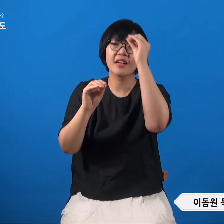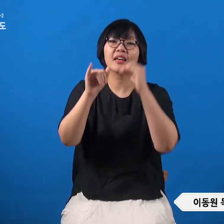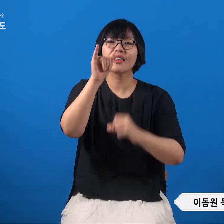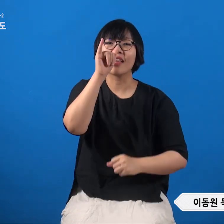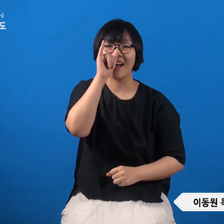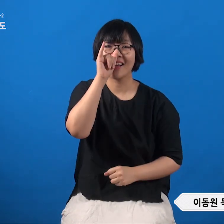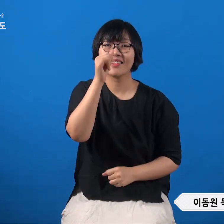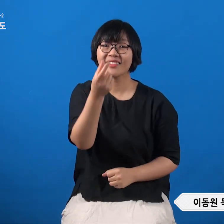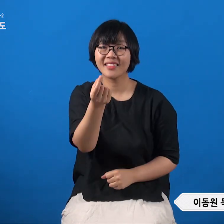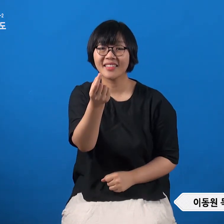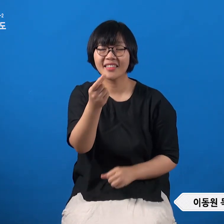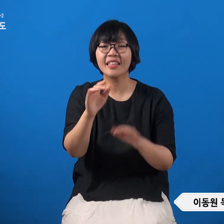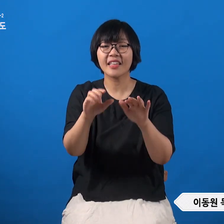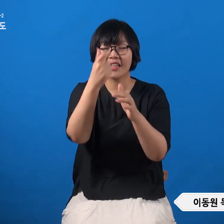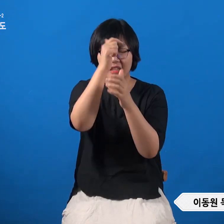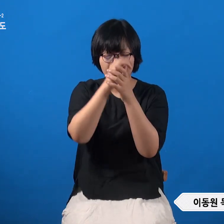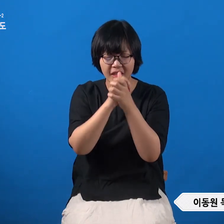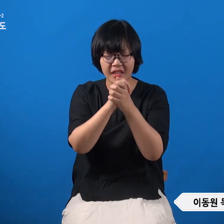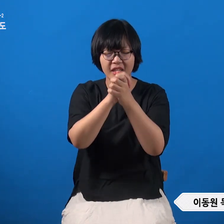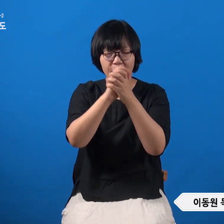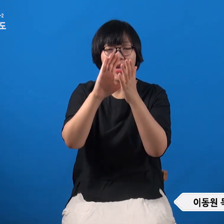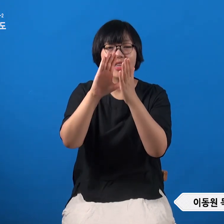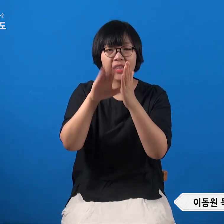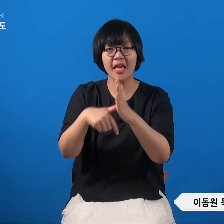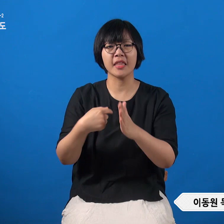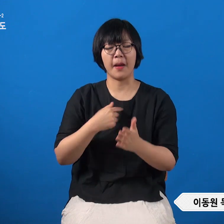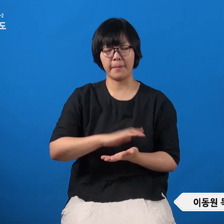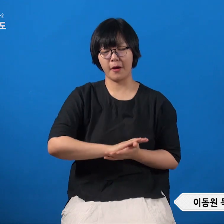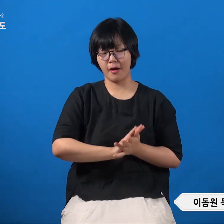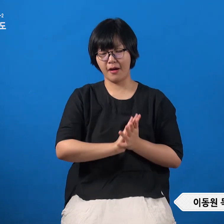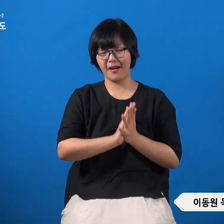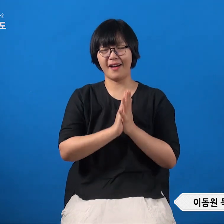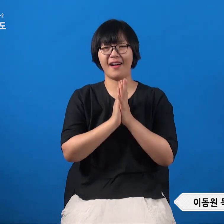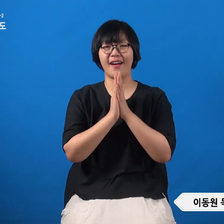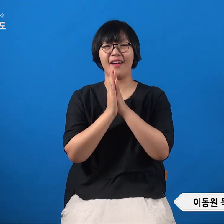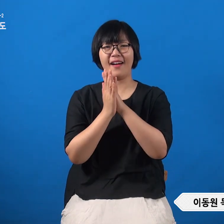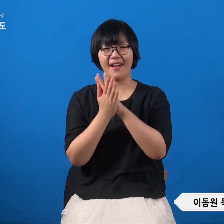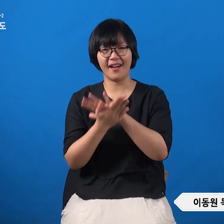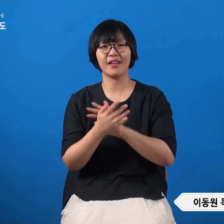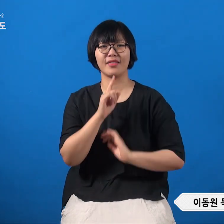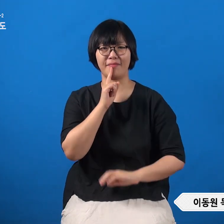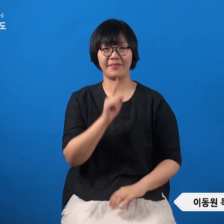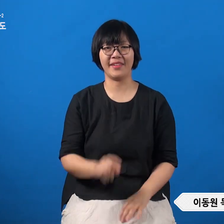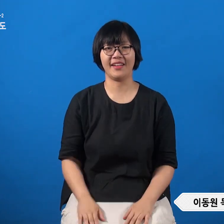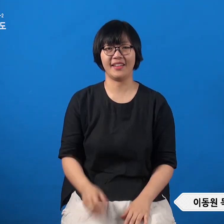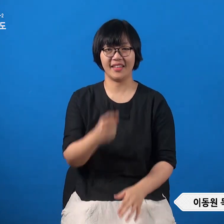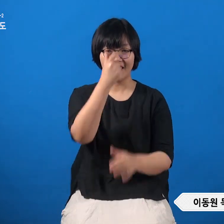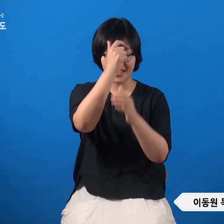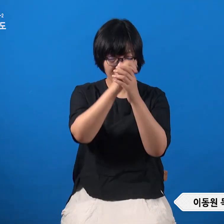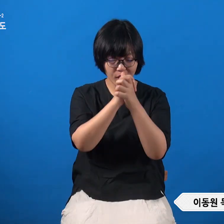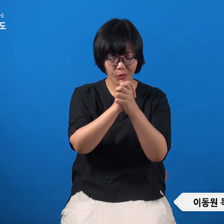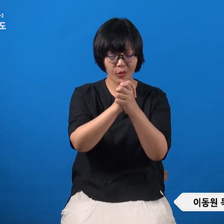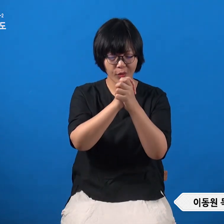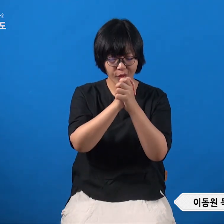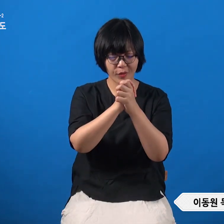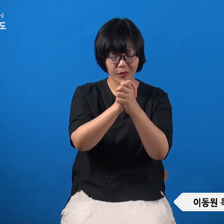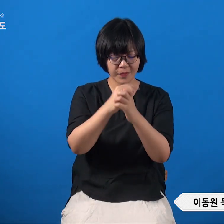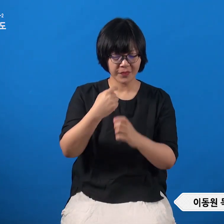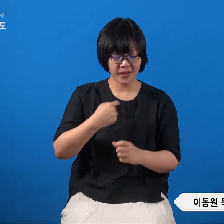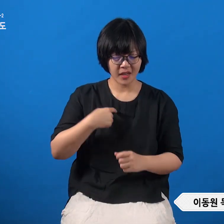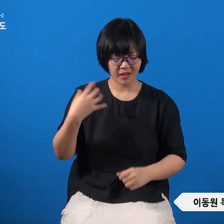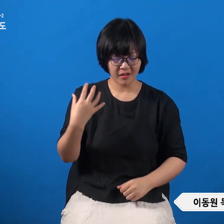기도하면 바로 그 변화가 나에게 일어난다는 것입니다. 기도는 우리를 경건한 삶으로 인도하고